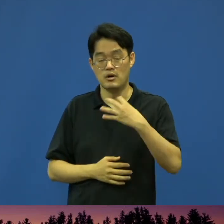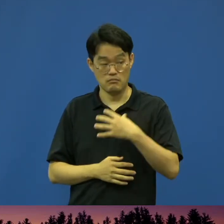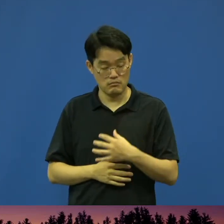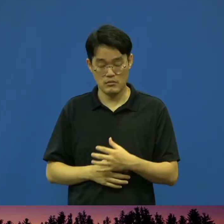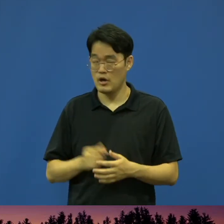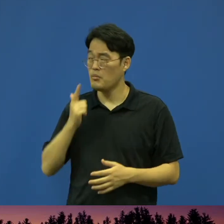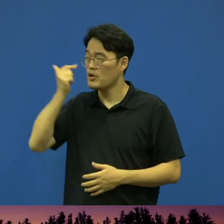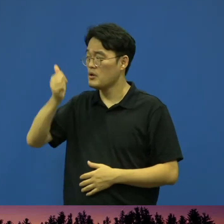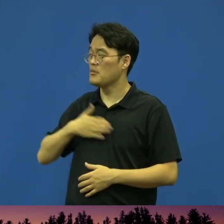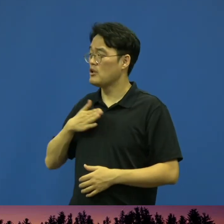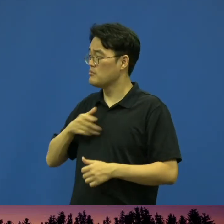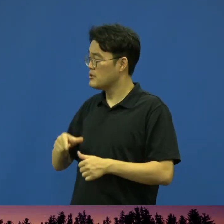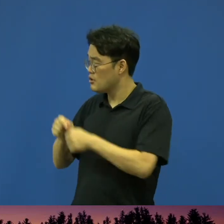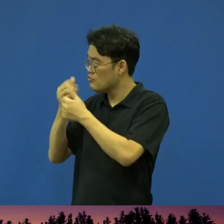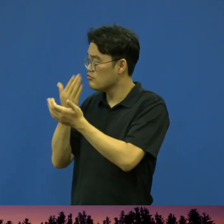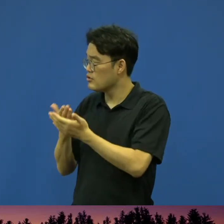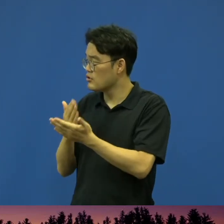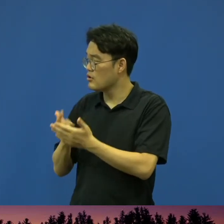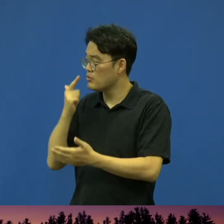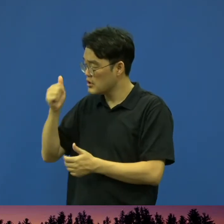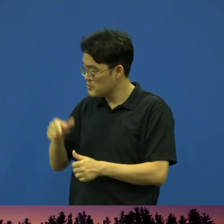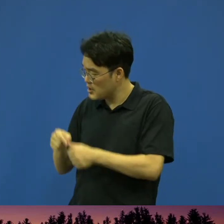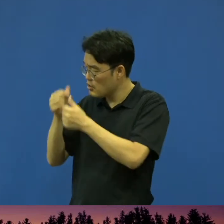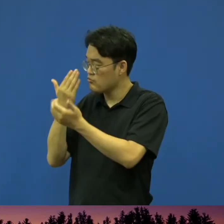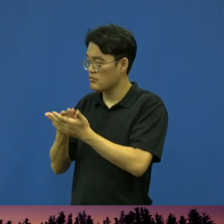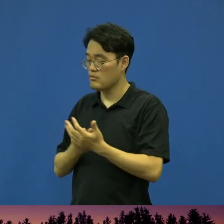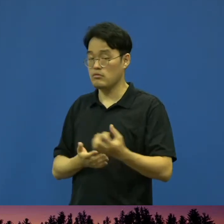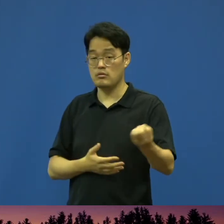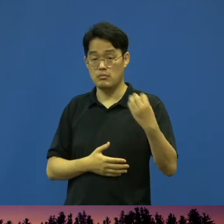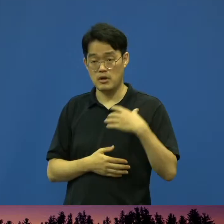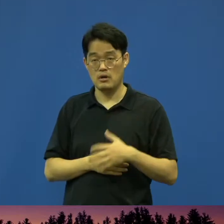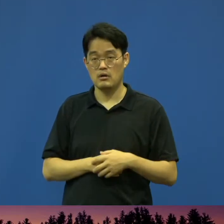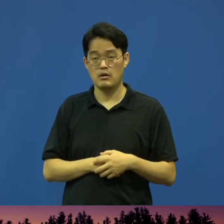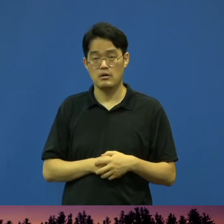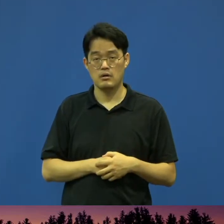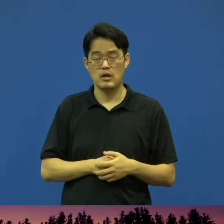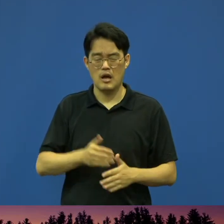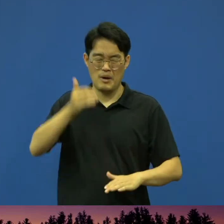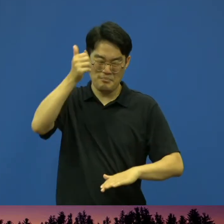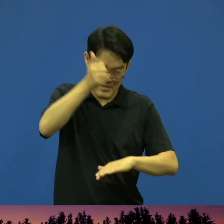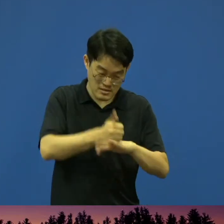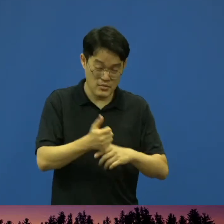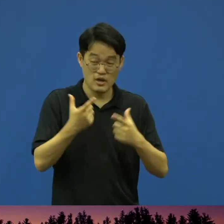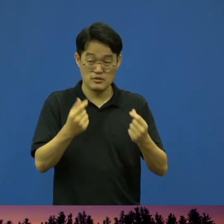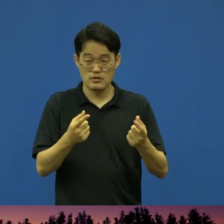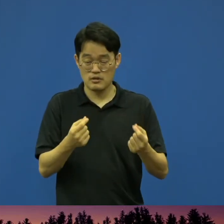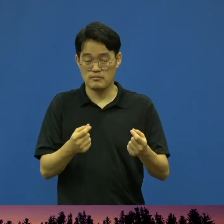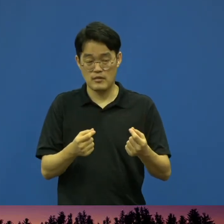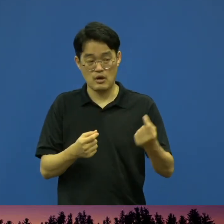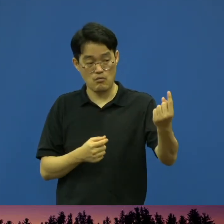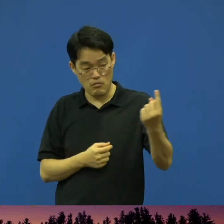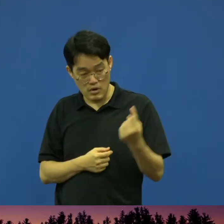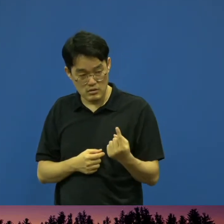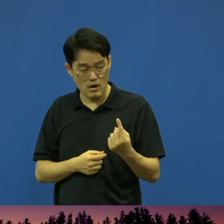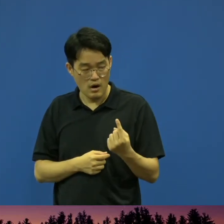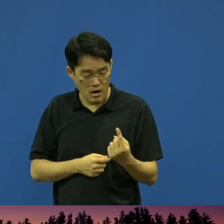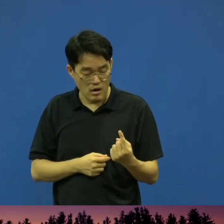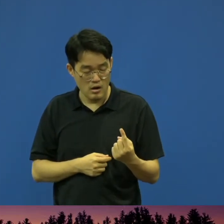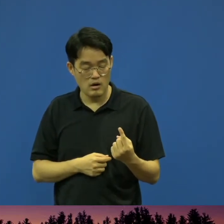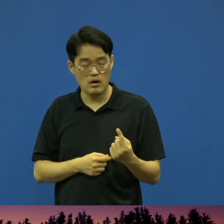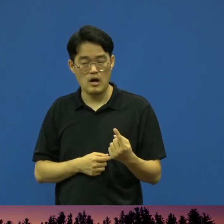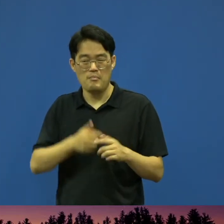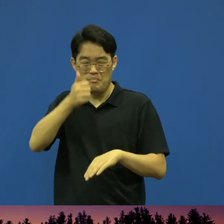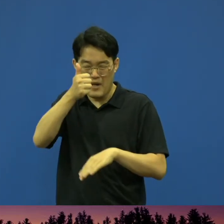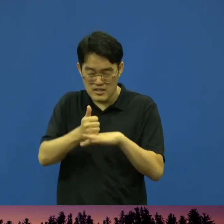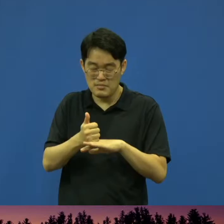목사님 좀 살려주세요. 목사님 좀 살려주세요. 정말 이곳이 마지막인 것처럼 앉아있는 사람들을 듣게 되고 보게 되고